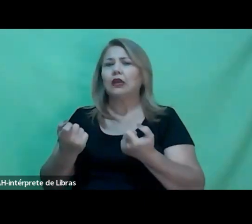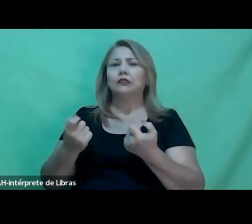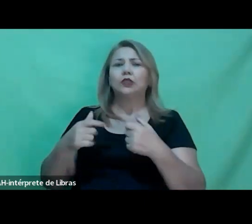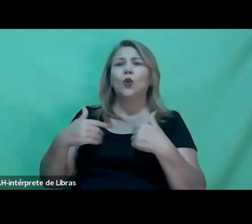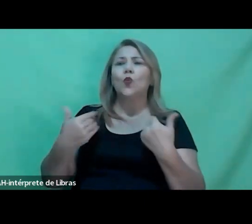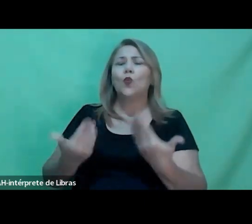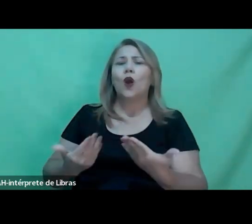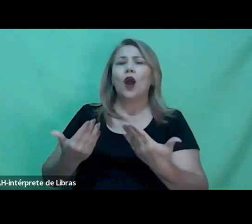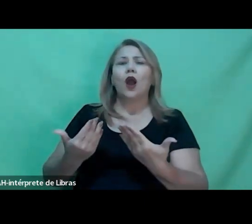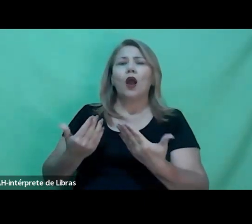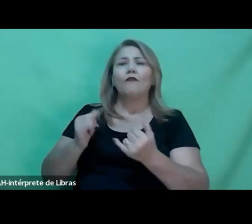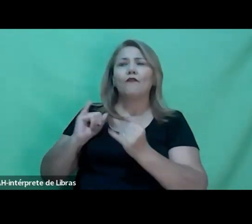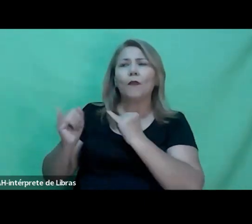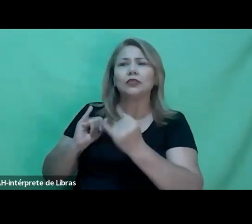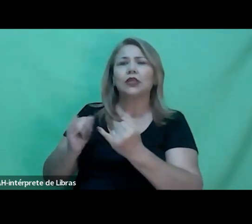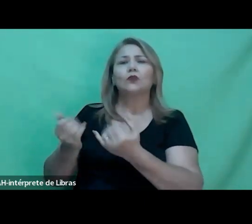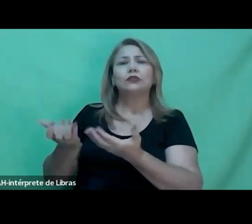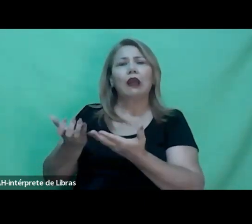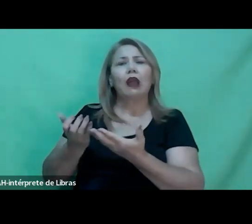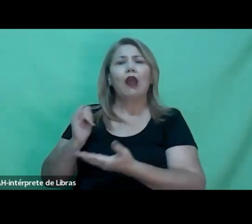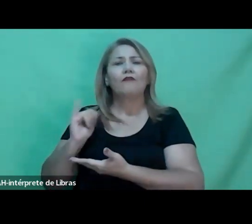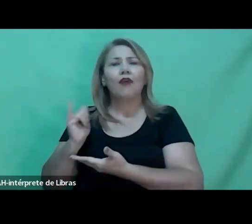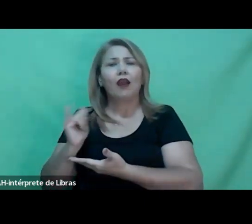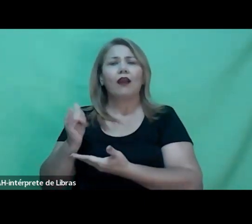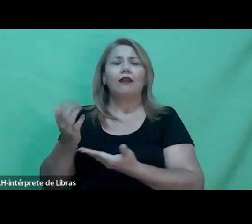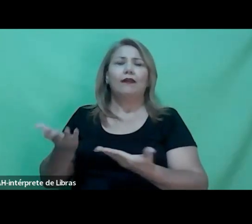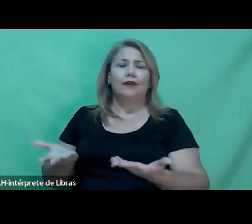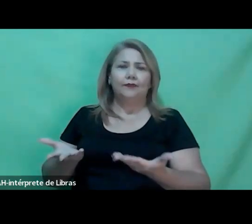que van por el por el que van pasando pero